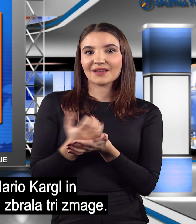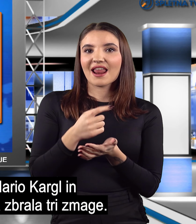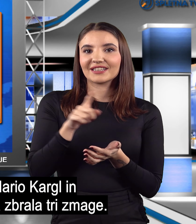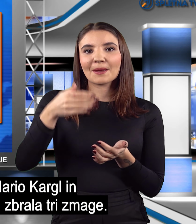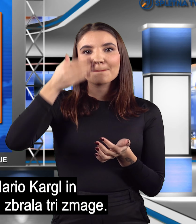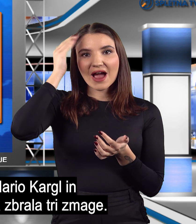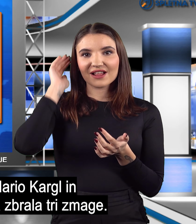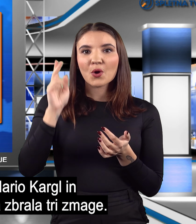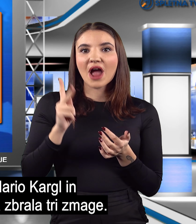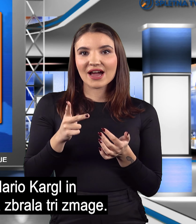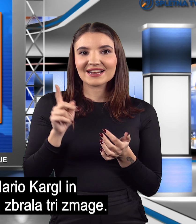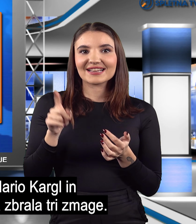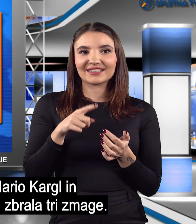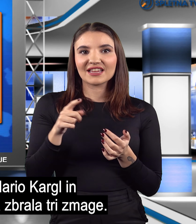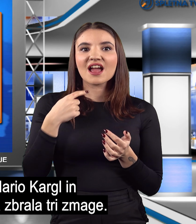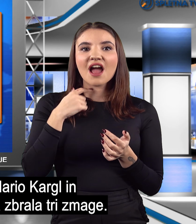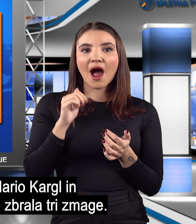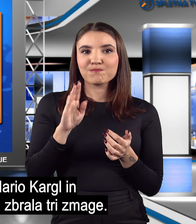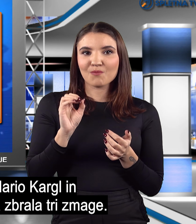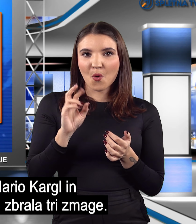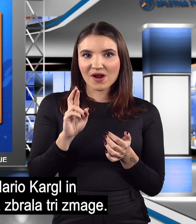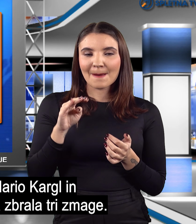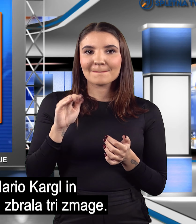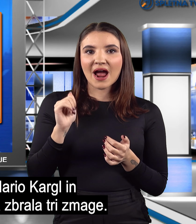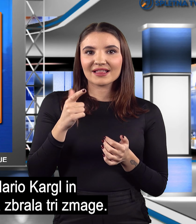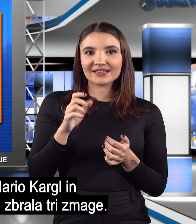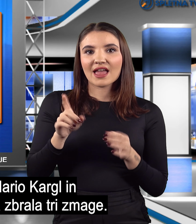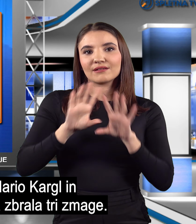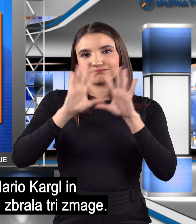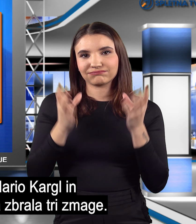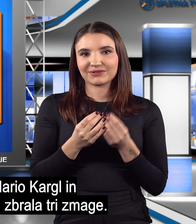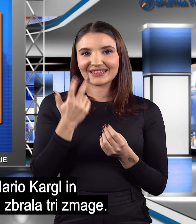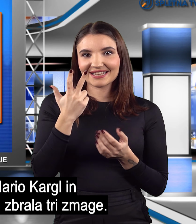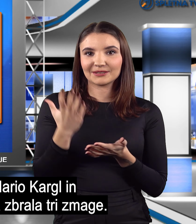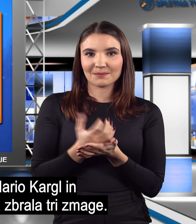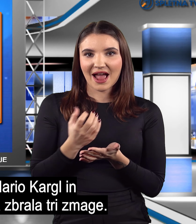Zmagala sta Mario Kargl in Gabor Mate, ki sta zbrala 3 zmage.